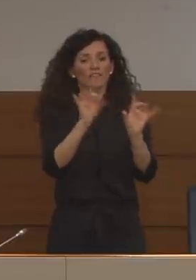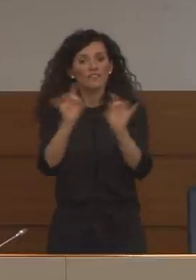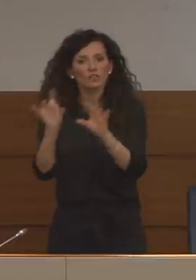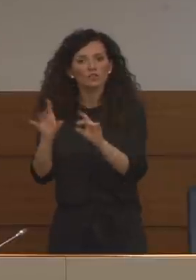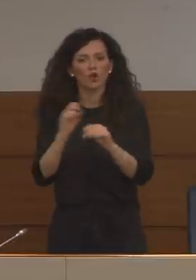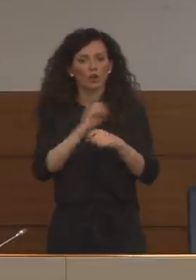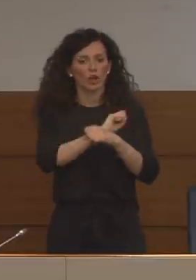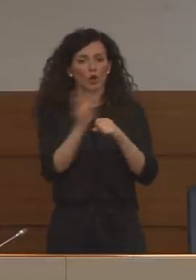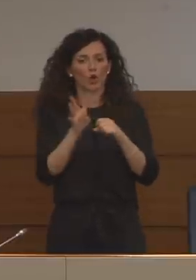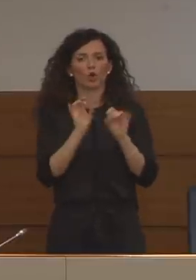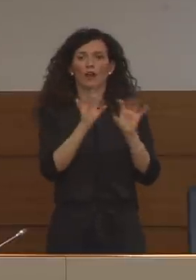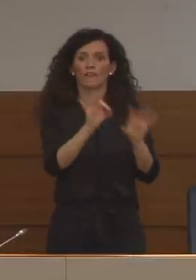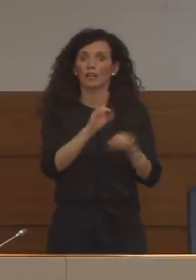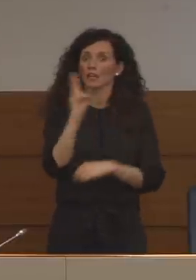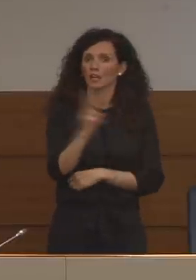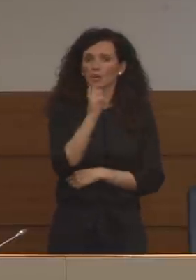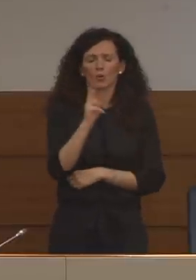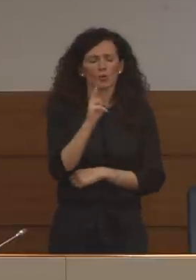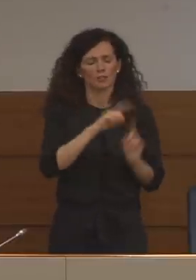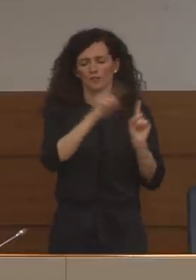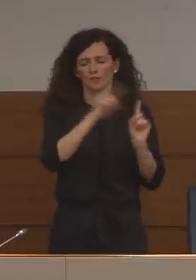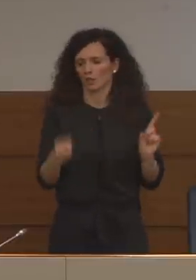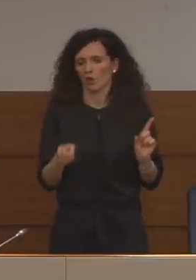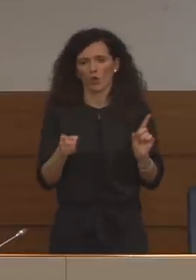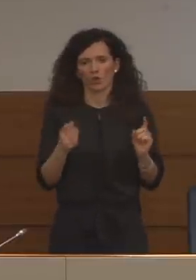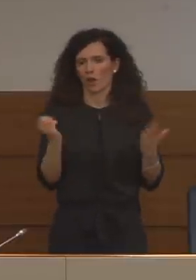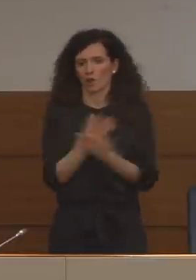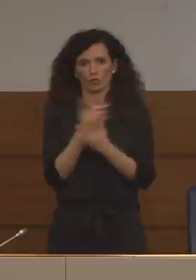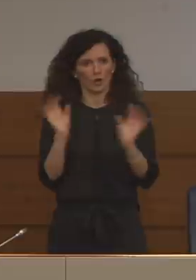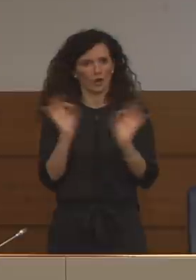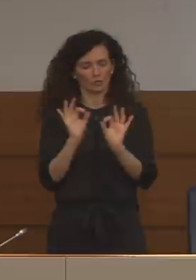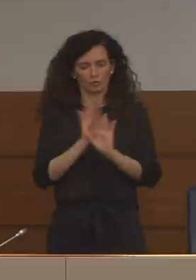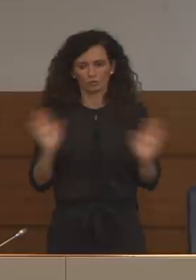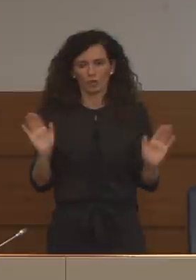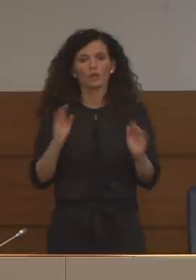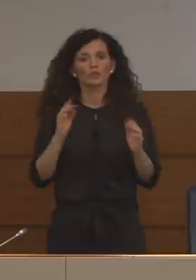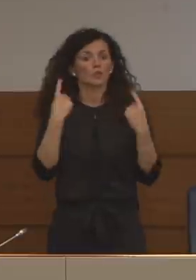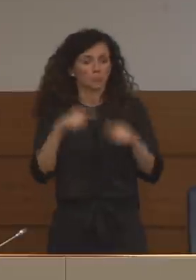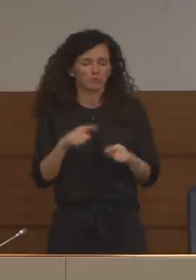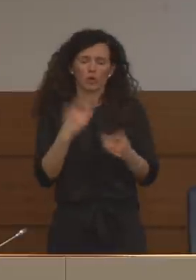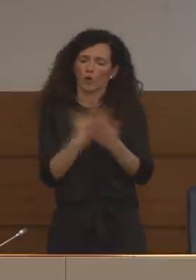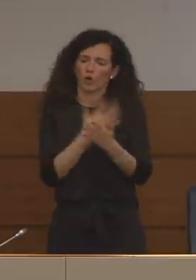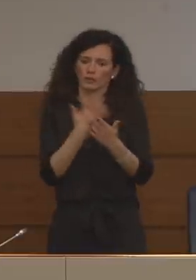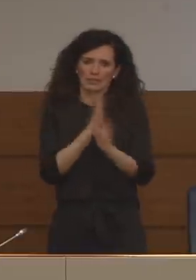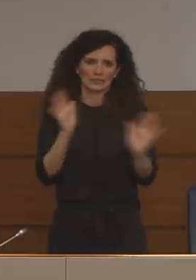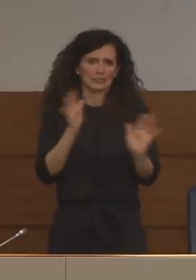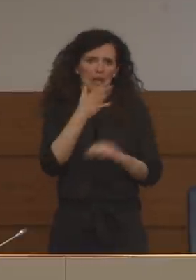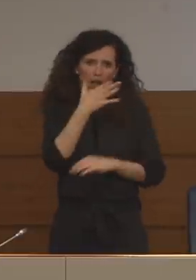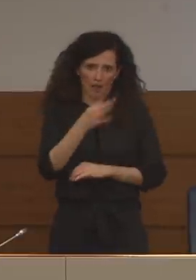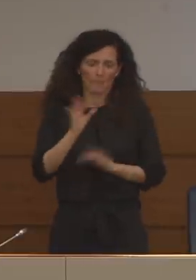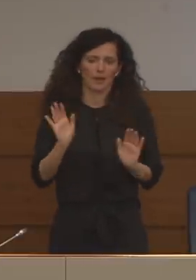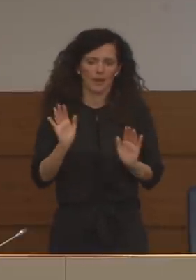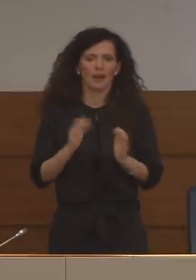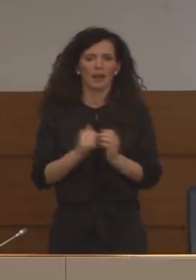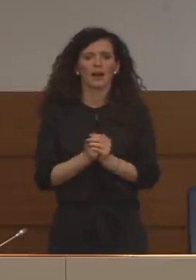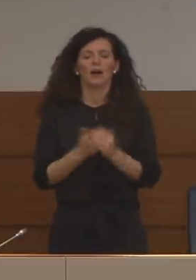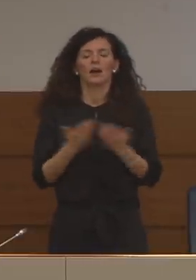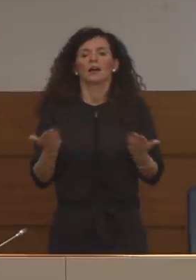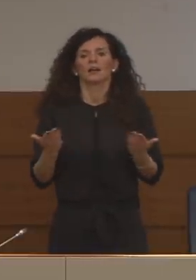questo evidentemente una gran bella notizia che però purtroppo